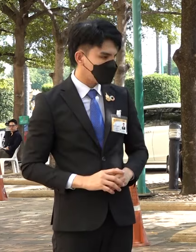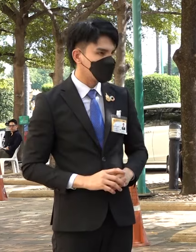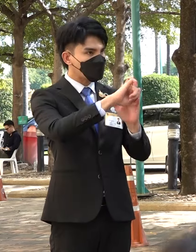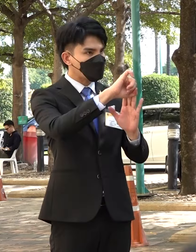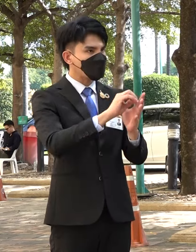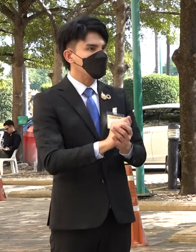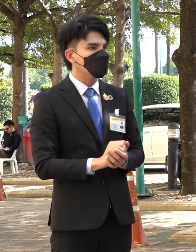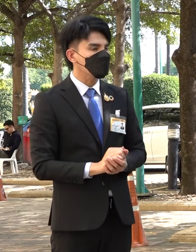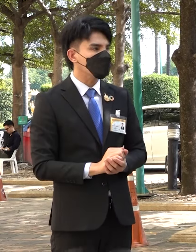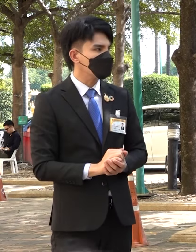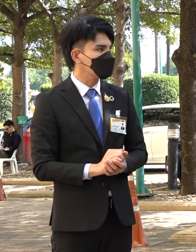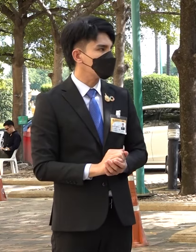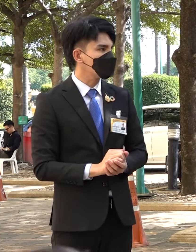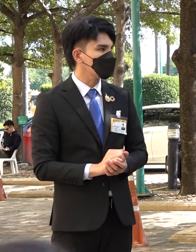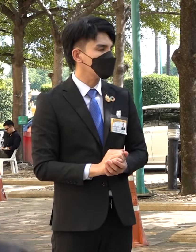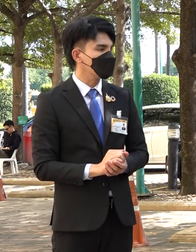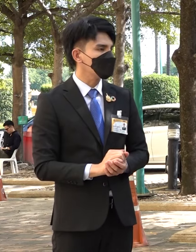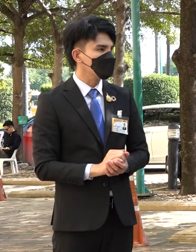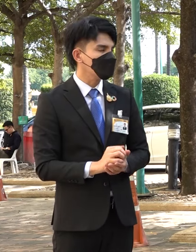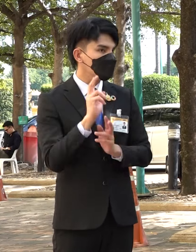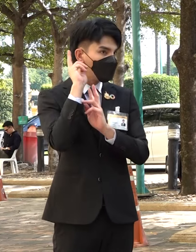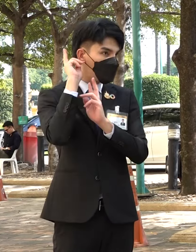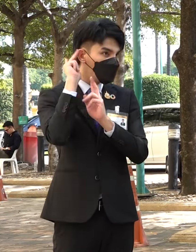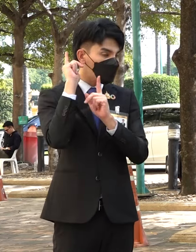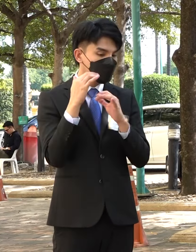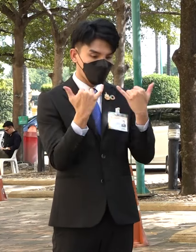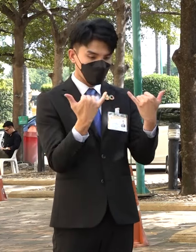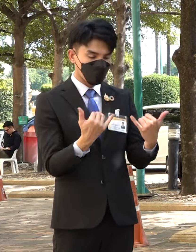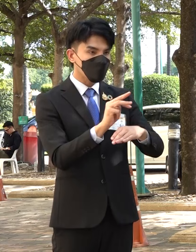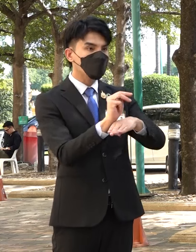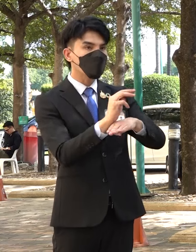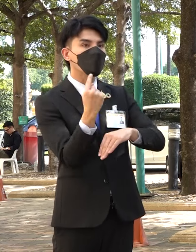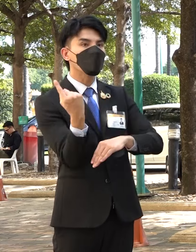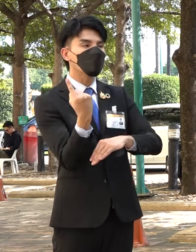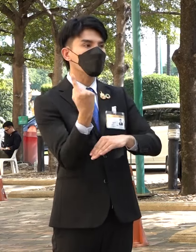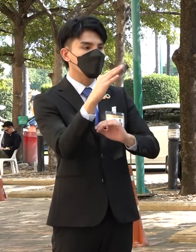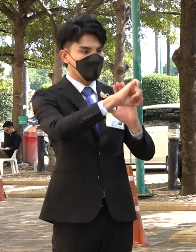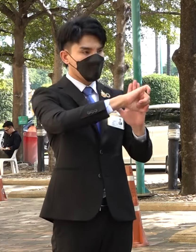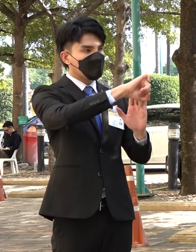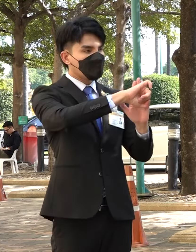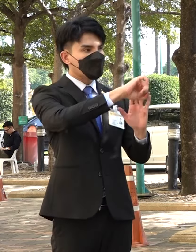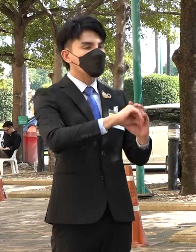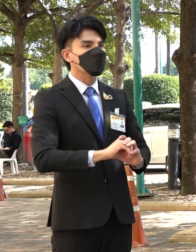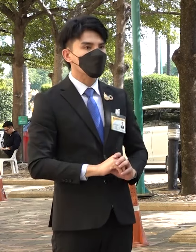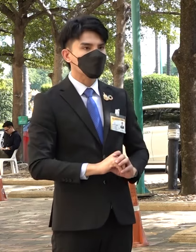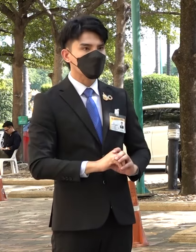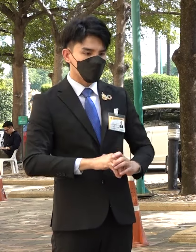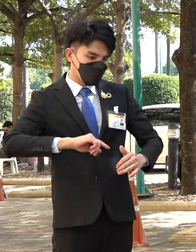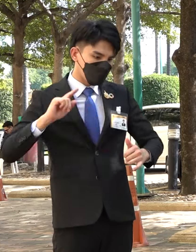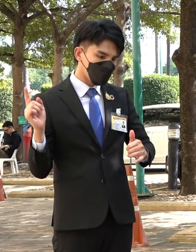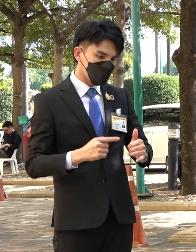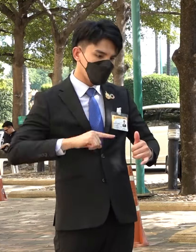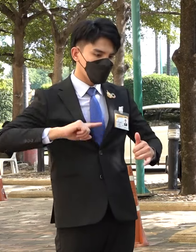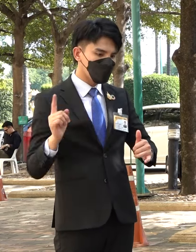นะครับครับในกรณีที่มีการนำเสนอข่าวนะครับว่ามูลนิธิเอกชนที่จังหวัดเชียงใหม่นั้นมีการทำร้ายเด็กน